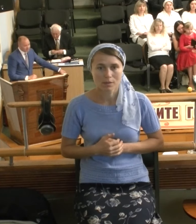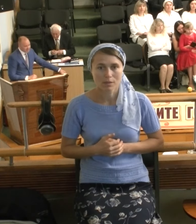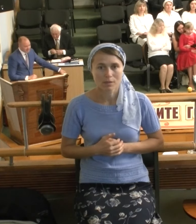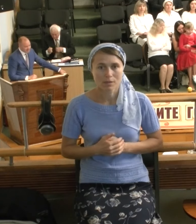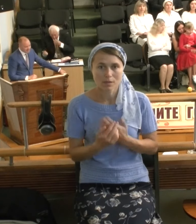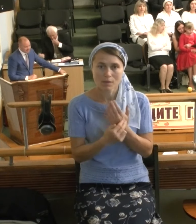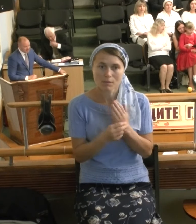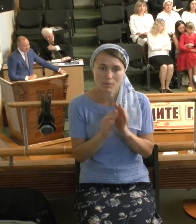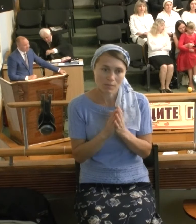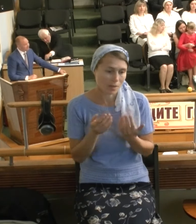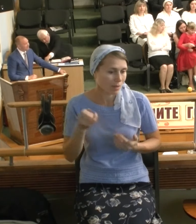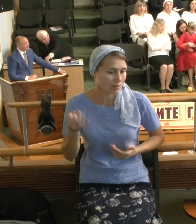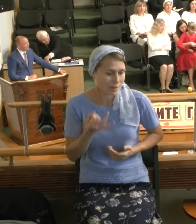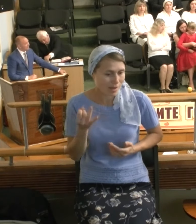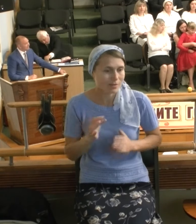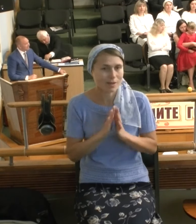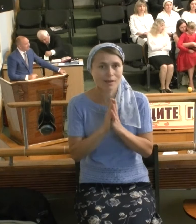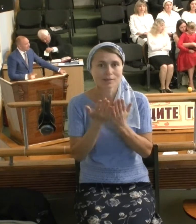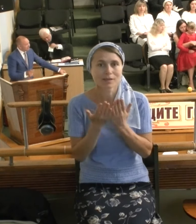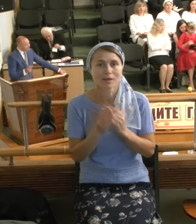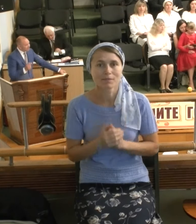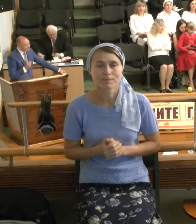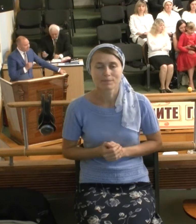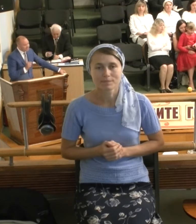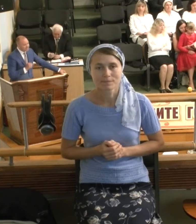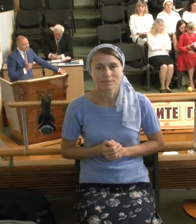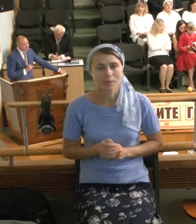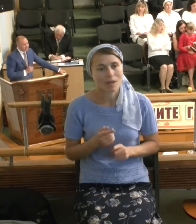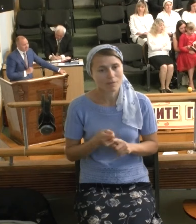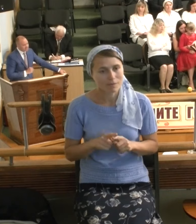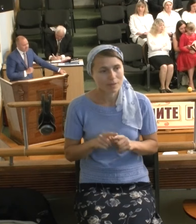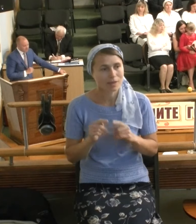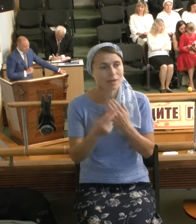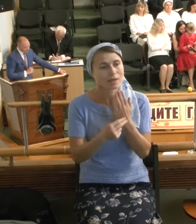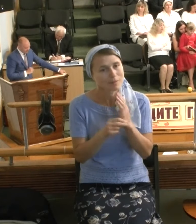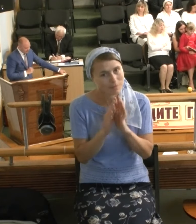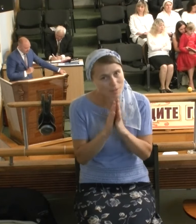Библия очень интересная книга. В этой книге